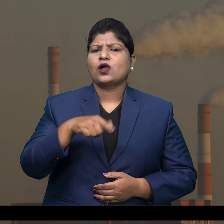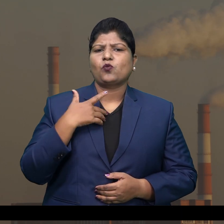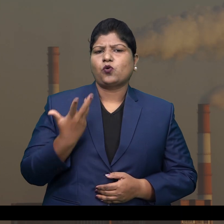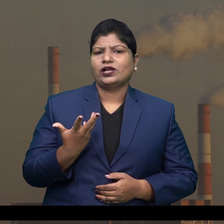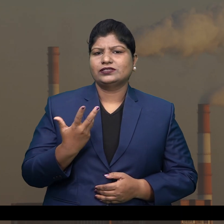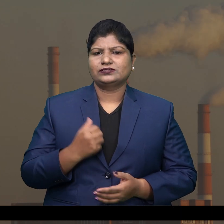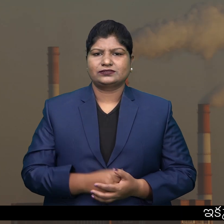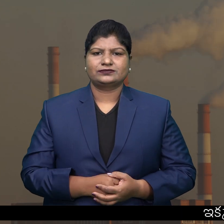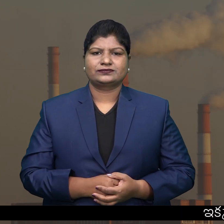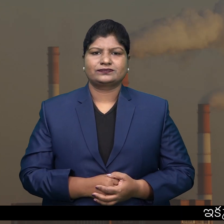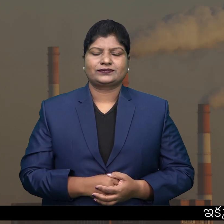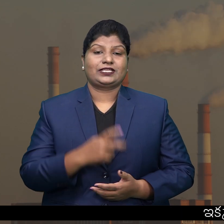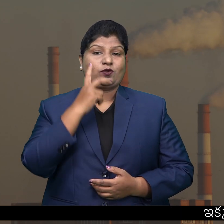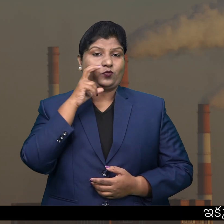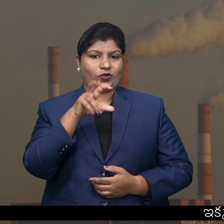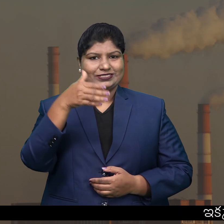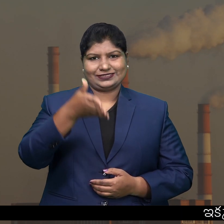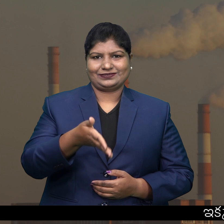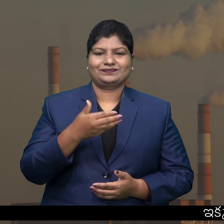ఏమిటవి? ఇక్కడ చూడండి.